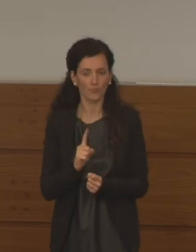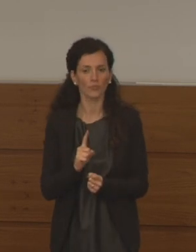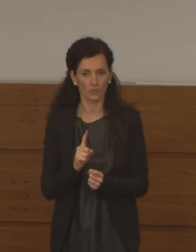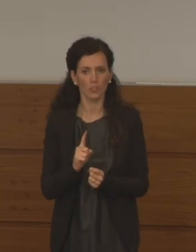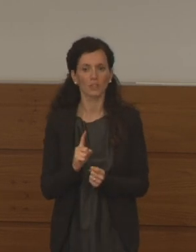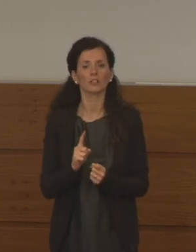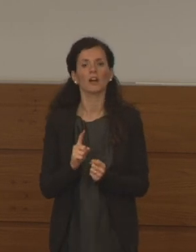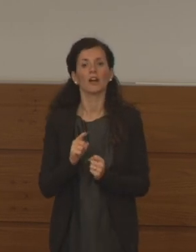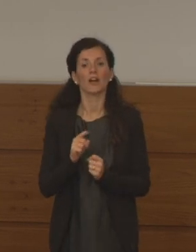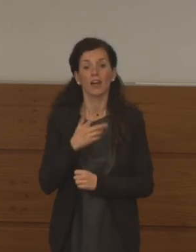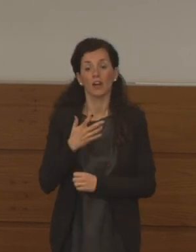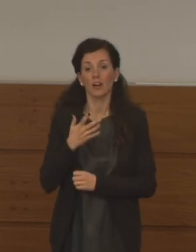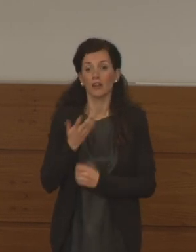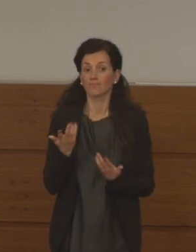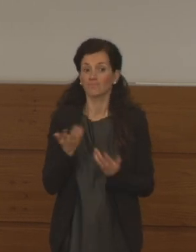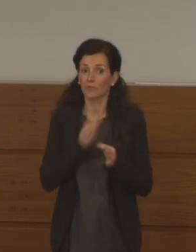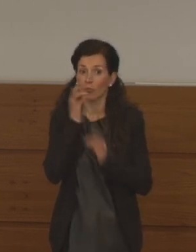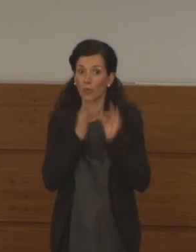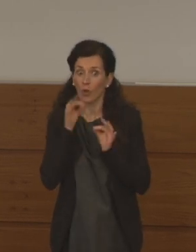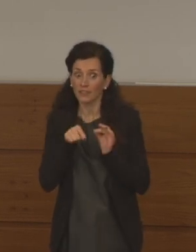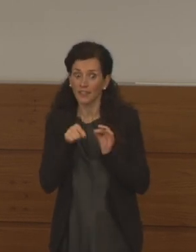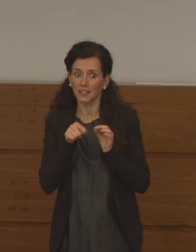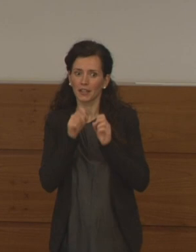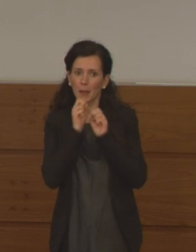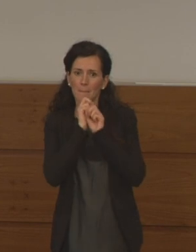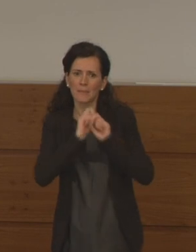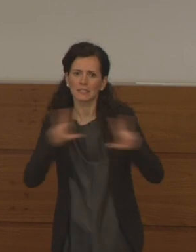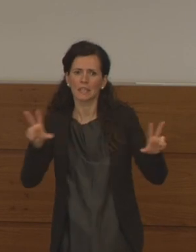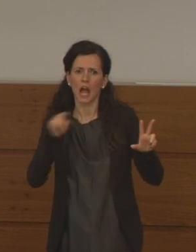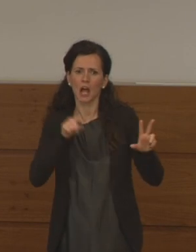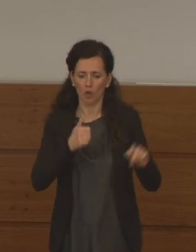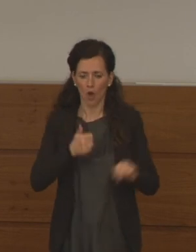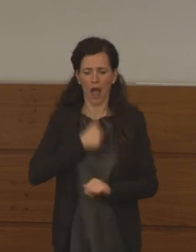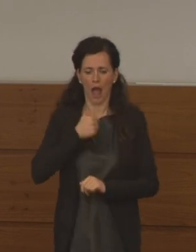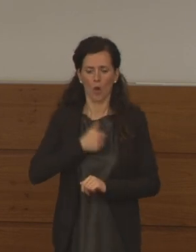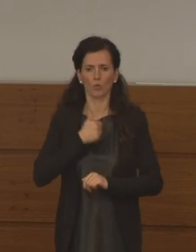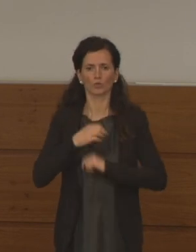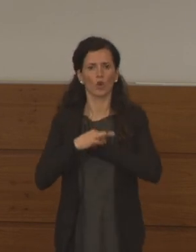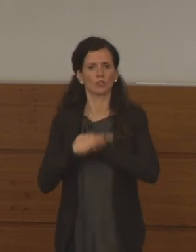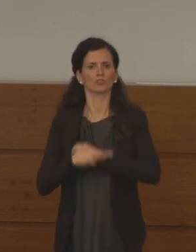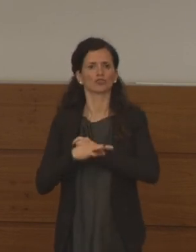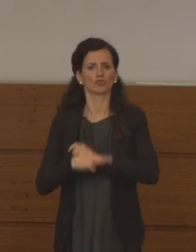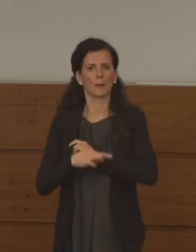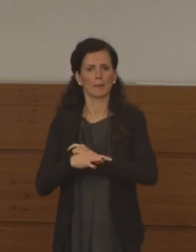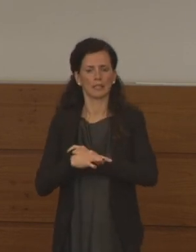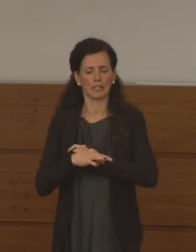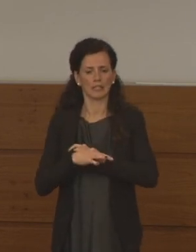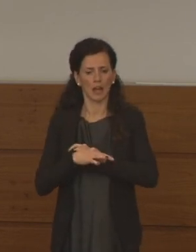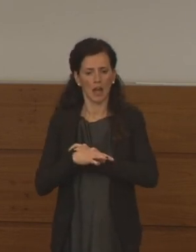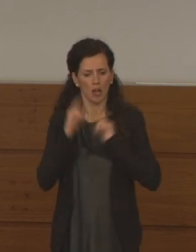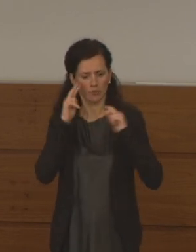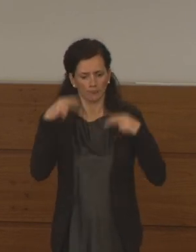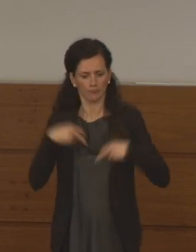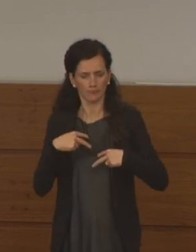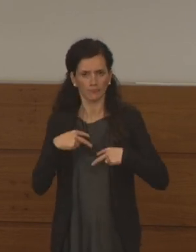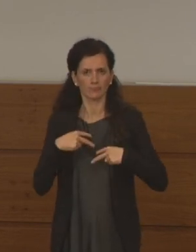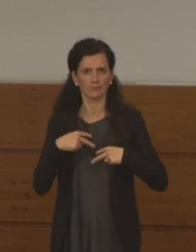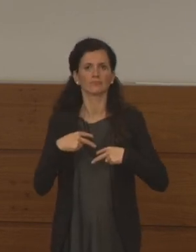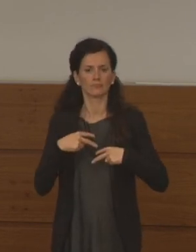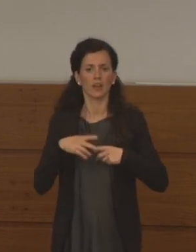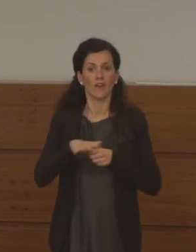non è passato attraverso diciamo l'autodisciplina che famiglie e